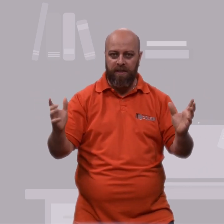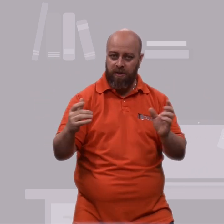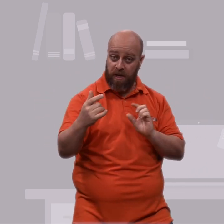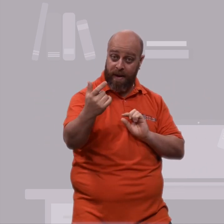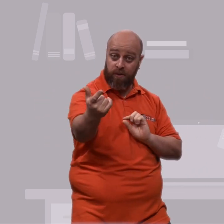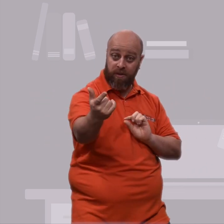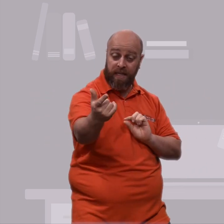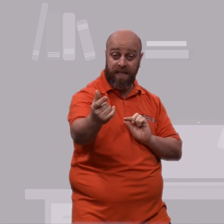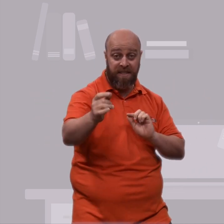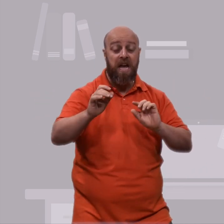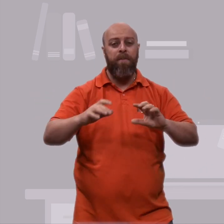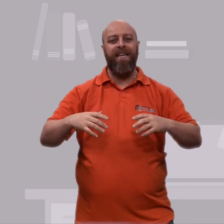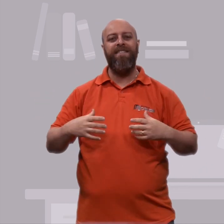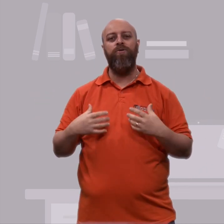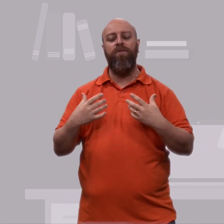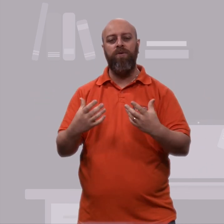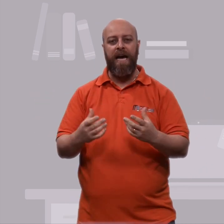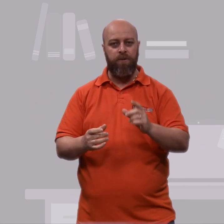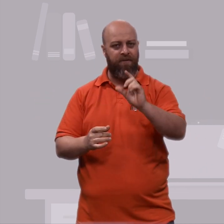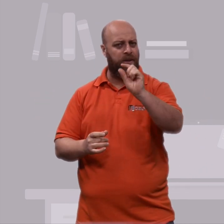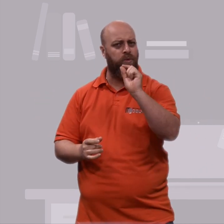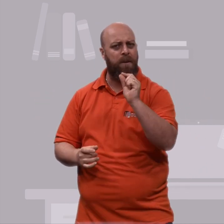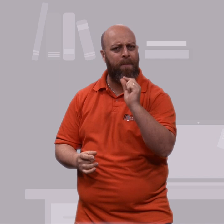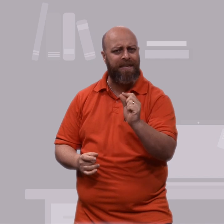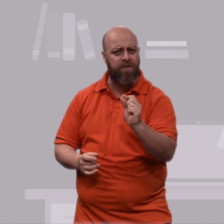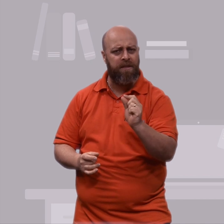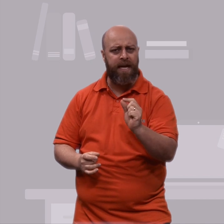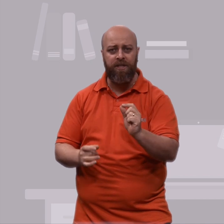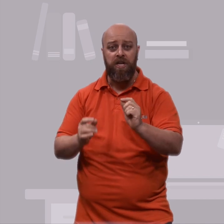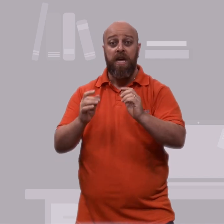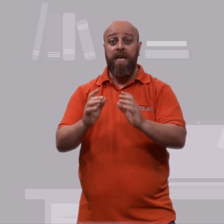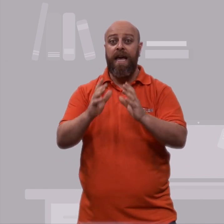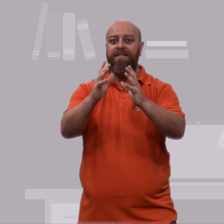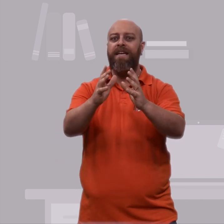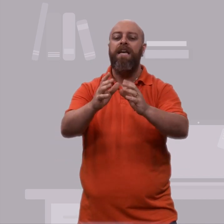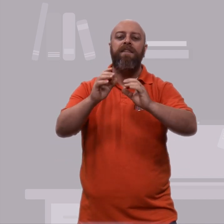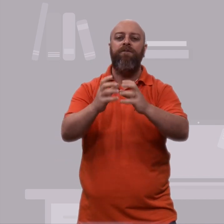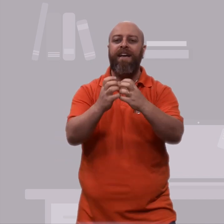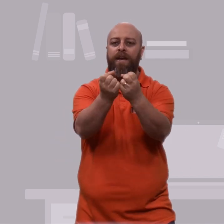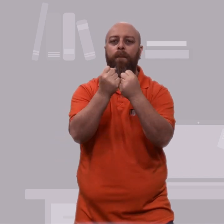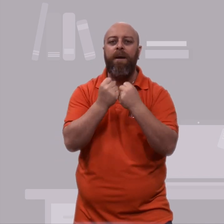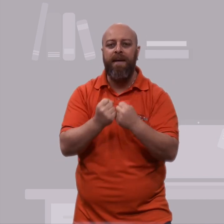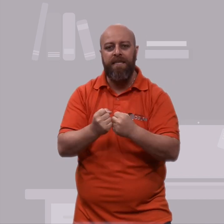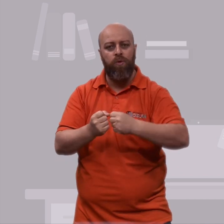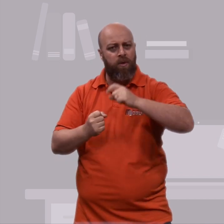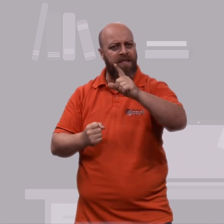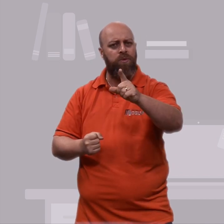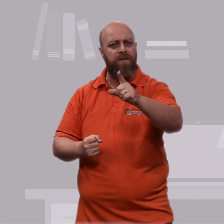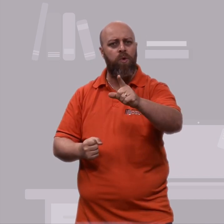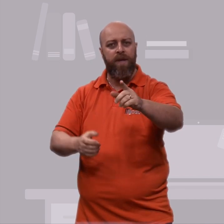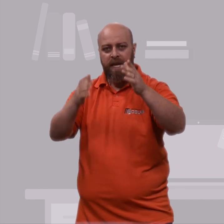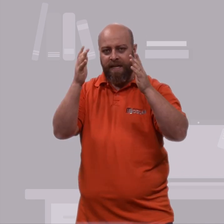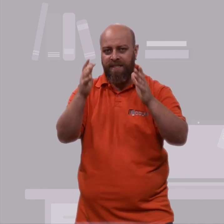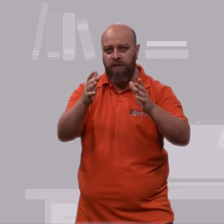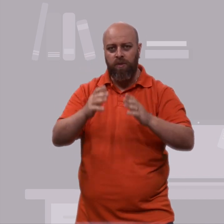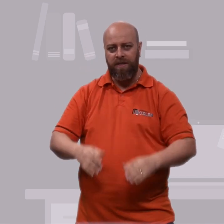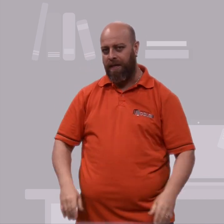seja aberto com as crianças para que elas sintam à vontade para falar tudo que passa na internet e assim não ficarem oprimidos com qualquer situação ruim que esteja acontecendo